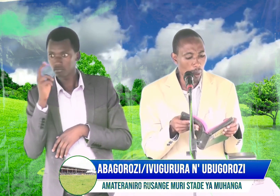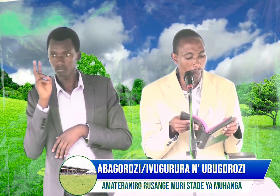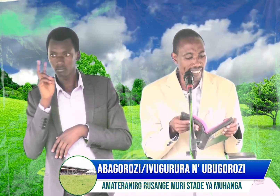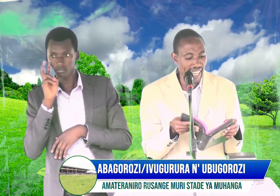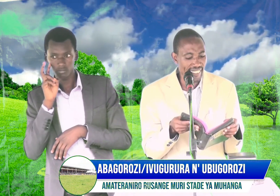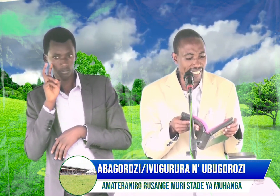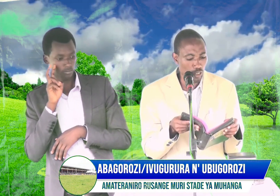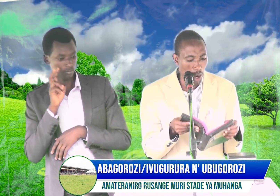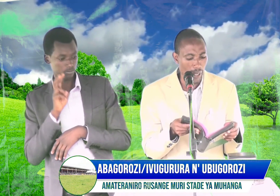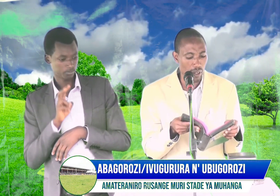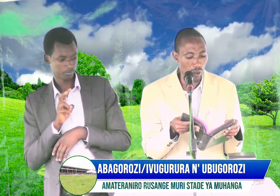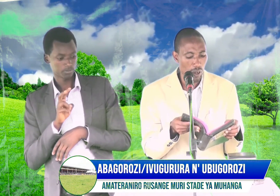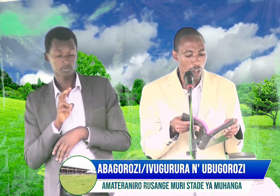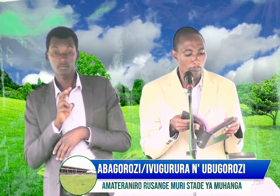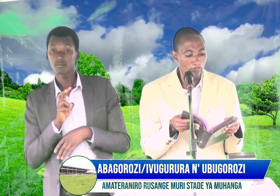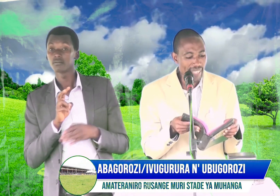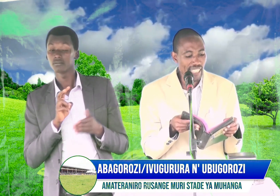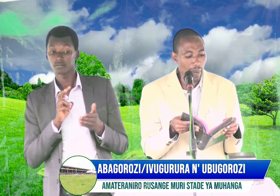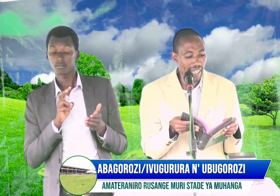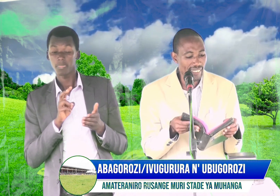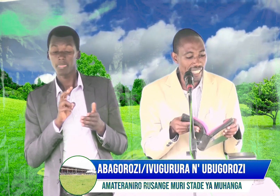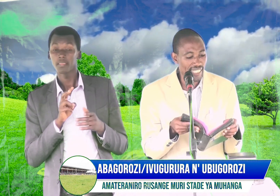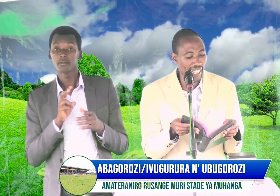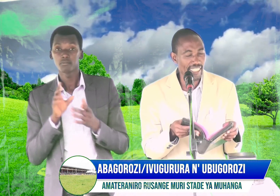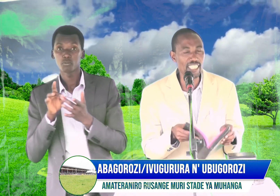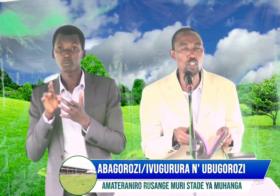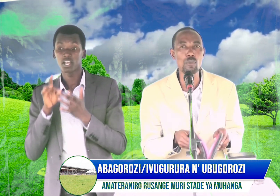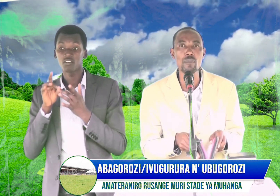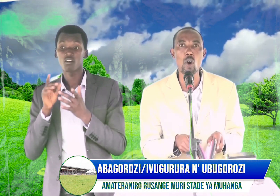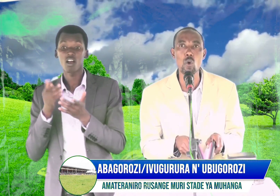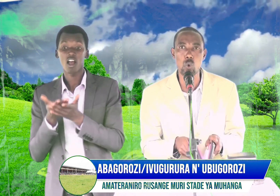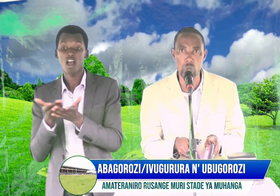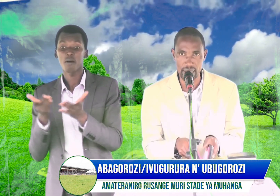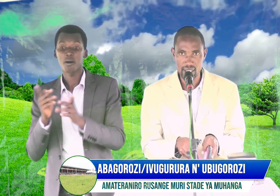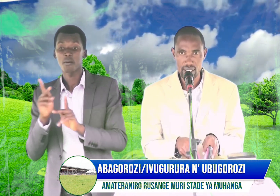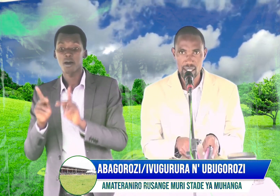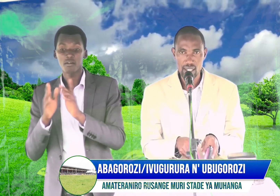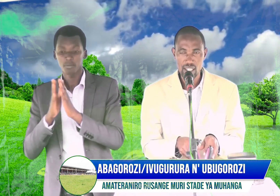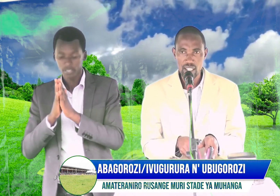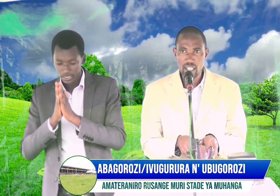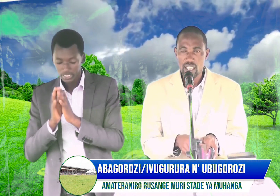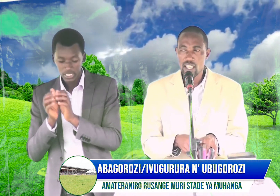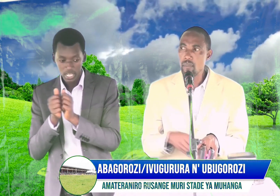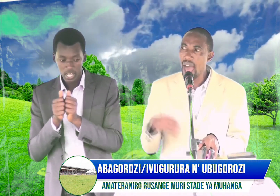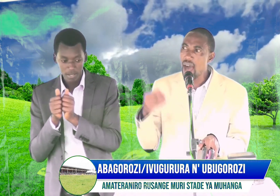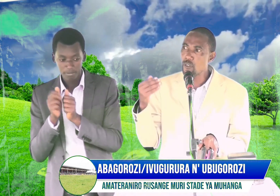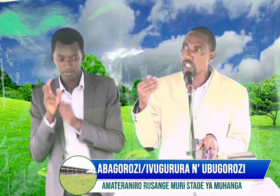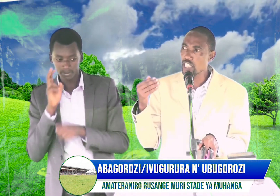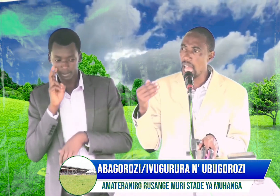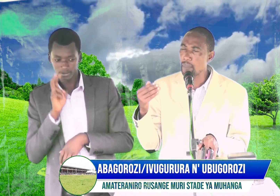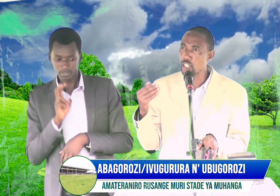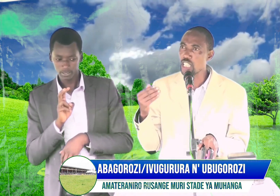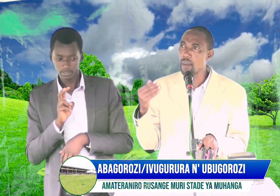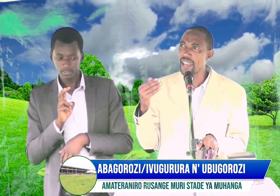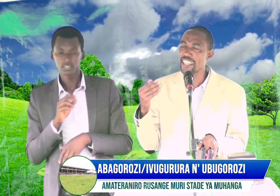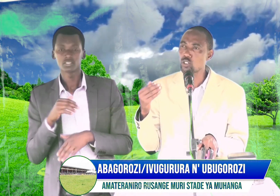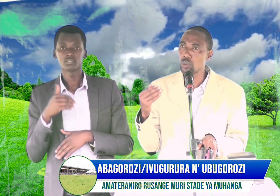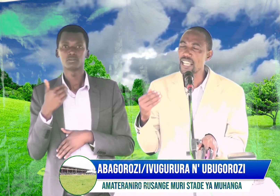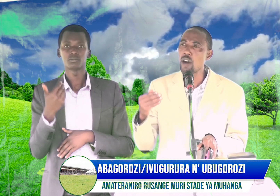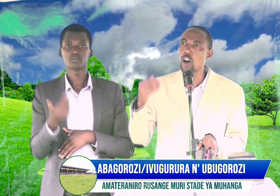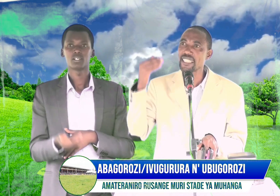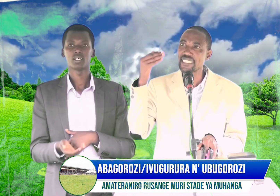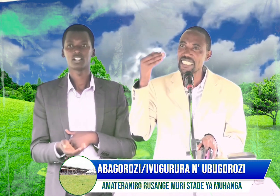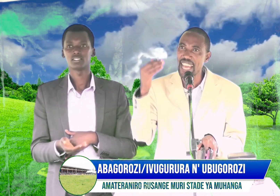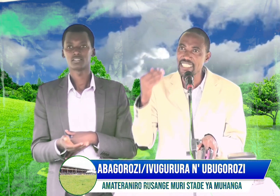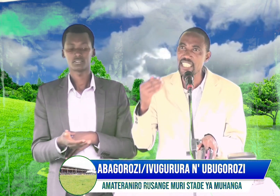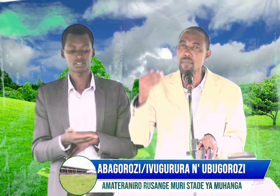by'umwihariko kuba basangiye itorero maze bagatesha agaciro umurimo w'ukuri impamvu ijambo ry'imana